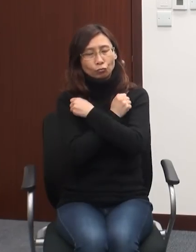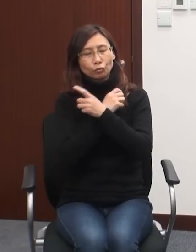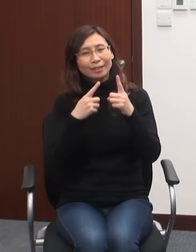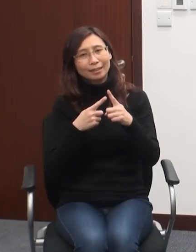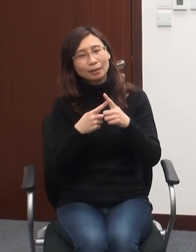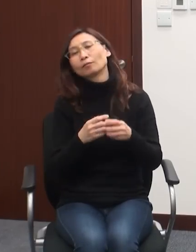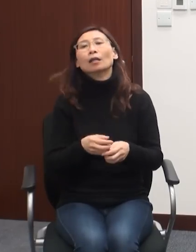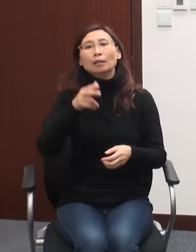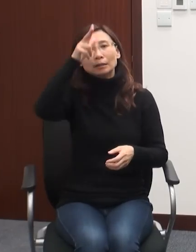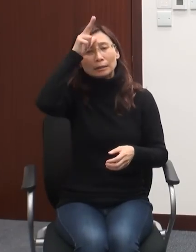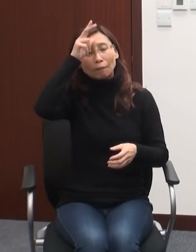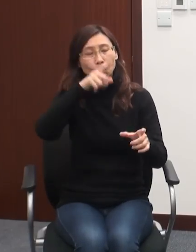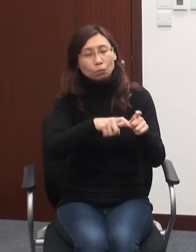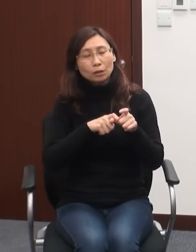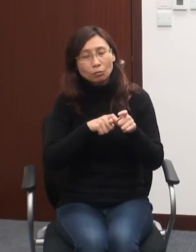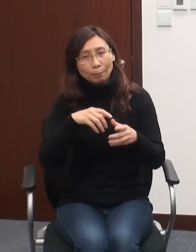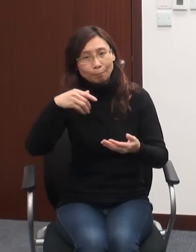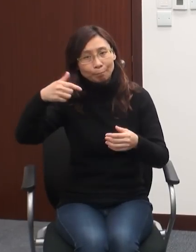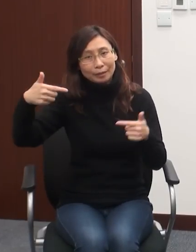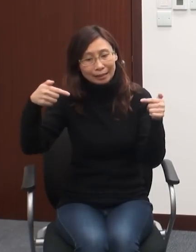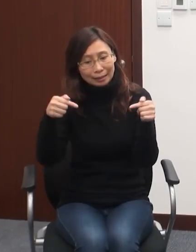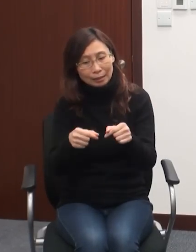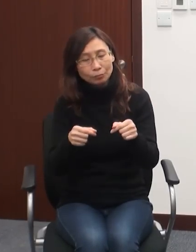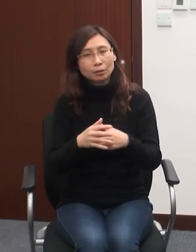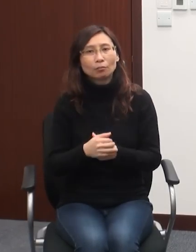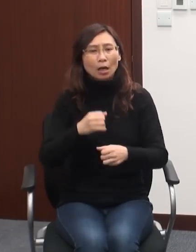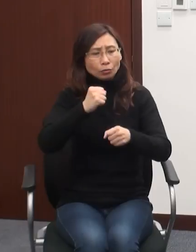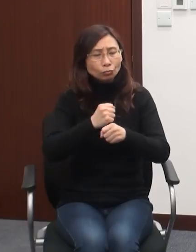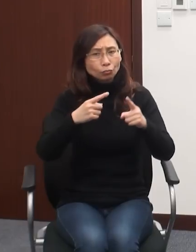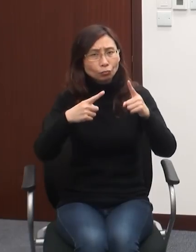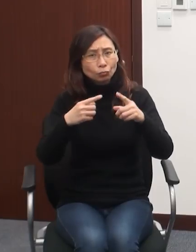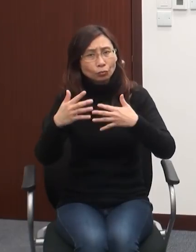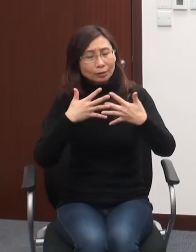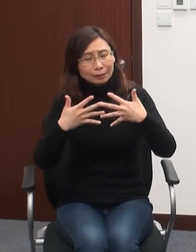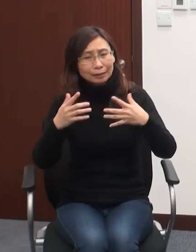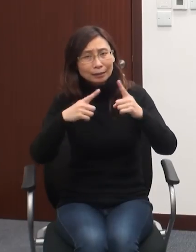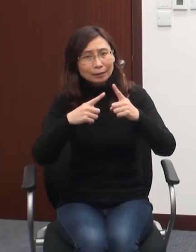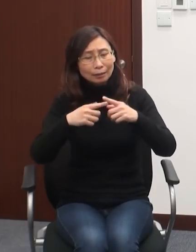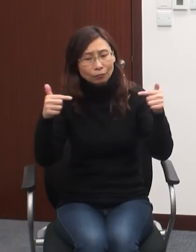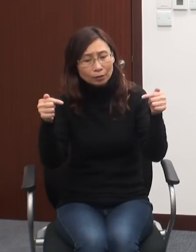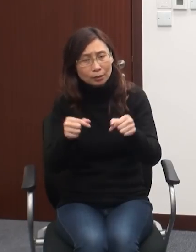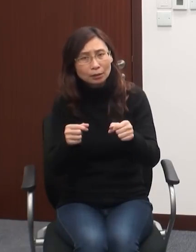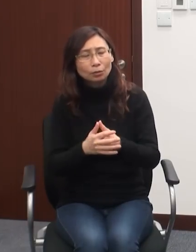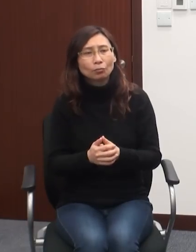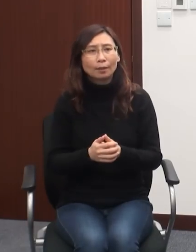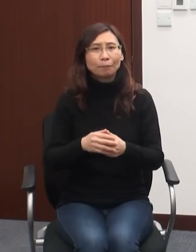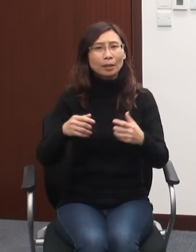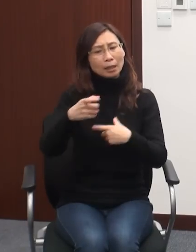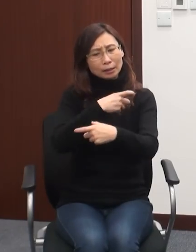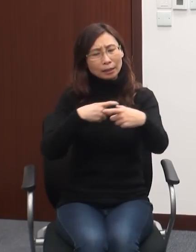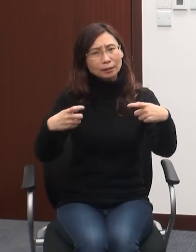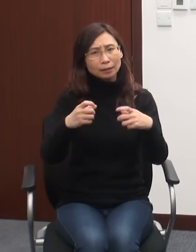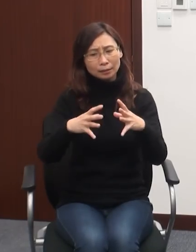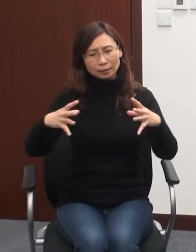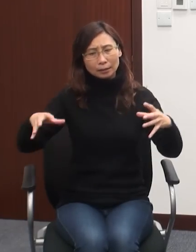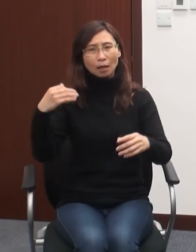政府收入減少， 由於勞動人口少，係令到個經濟增長唔能夠膨脹持續。